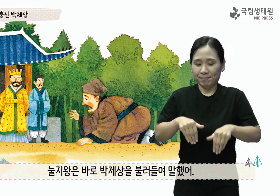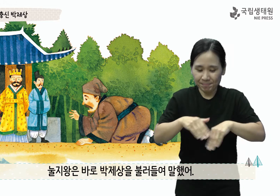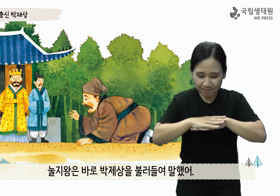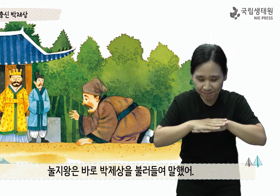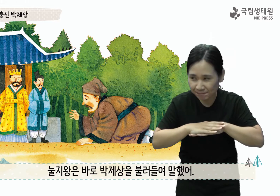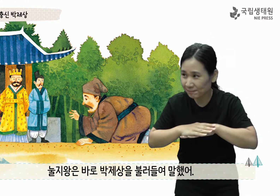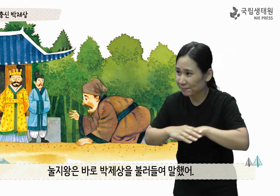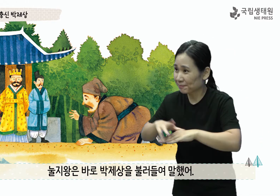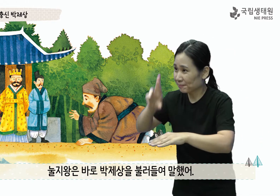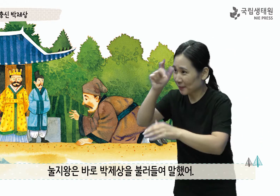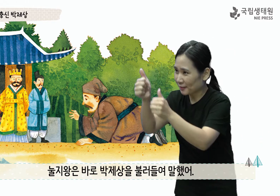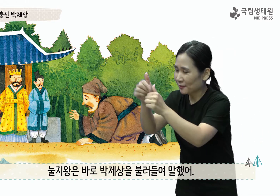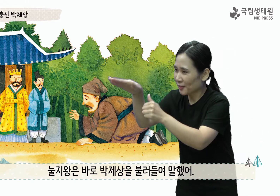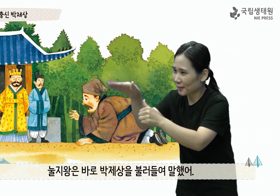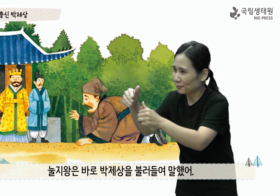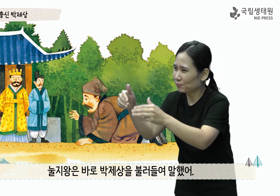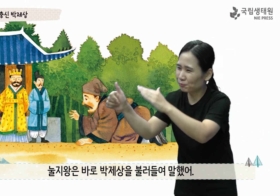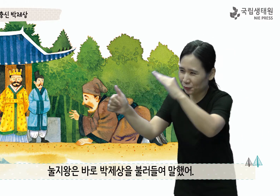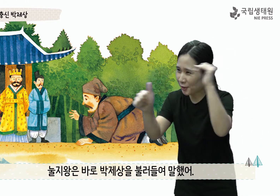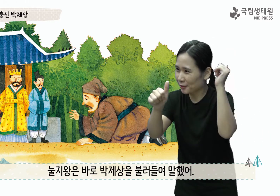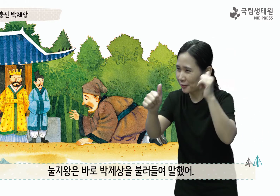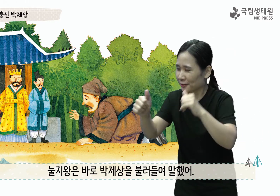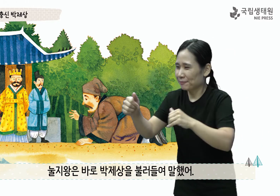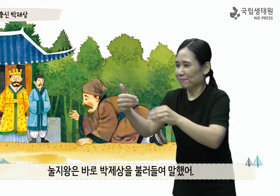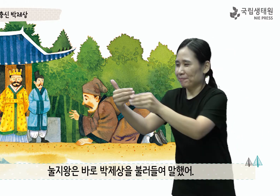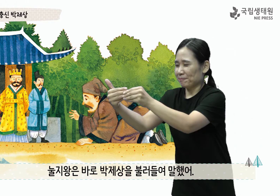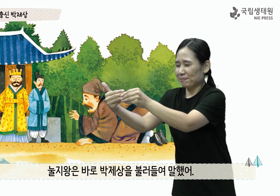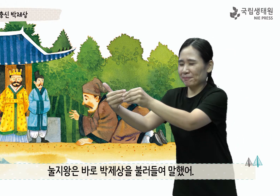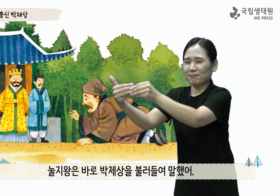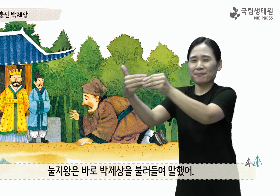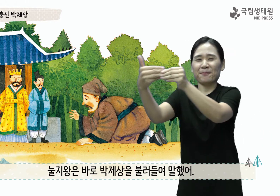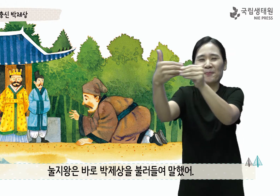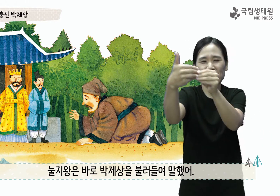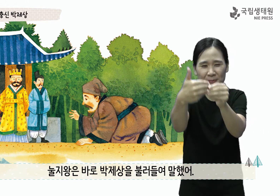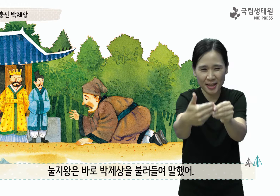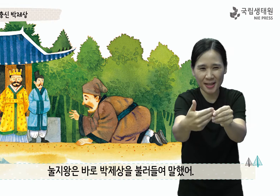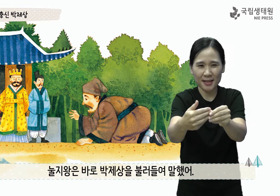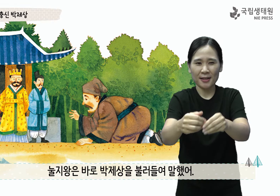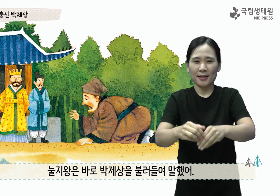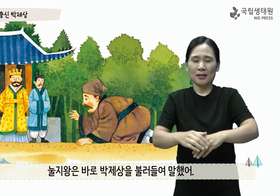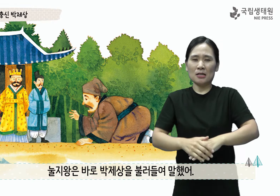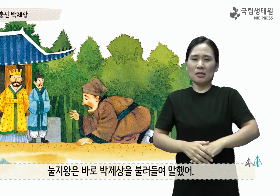눌지왕은 바로 박재상을 불러들여 말했어.